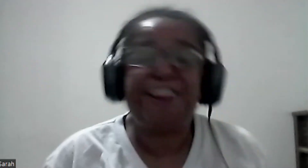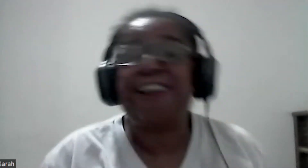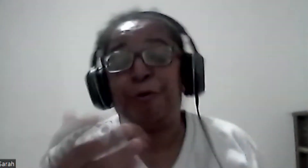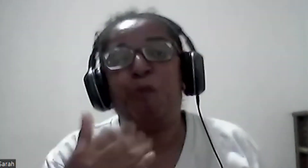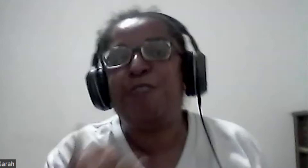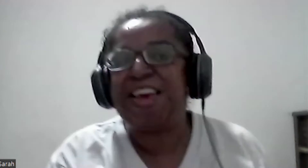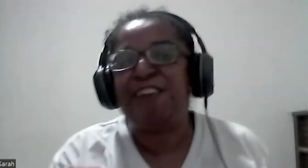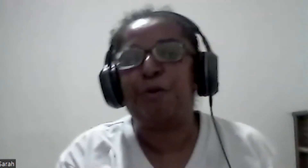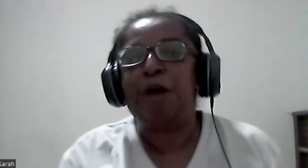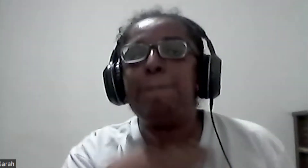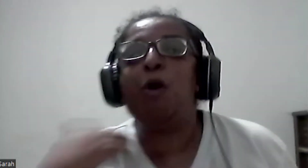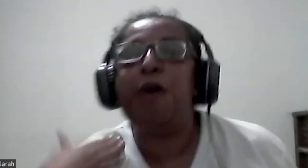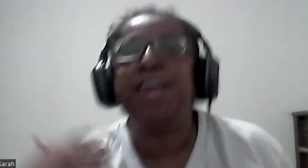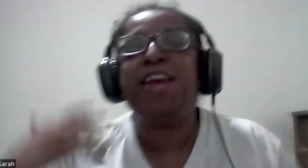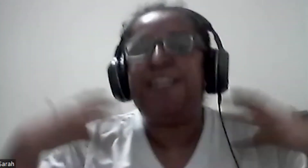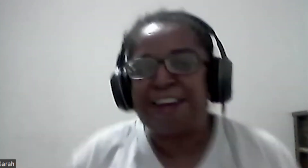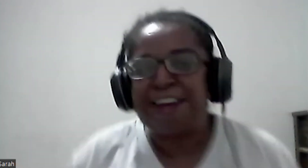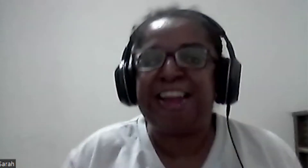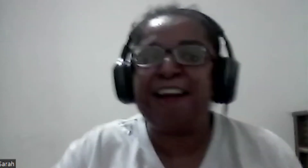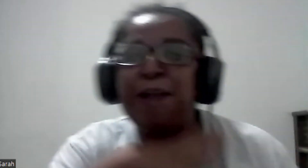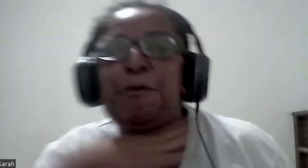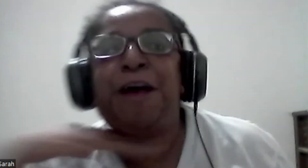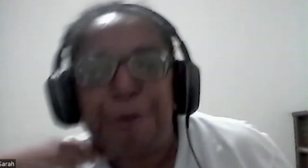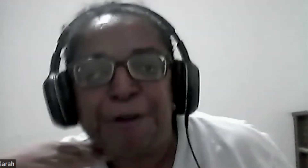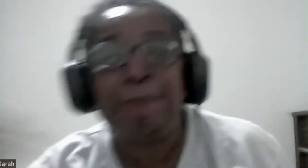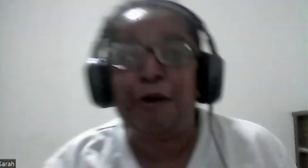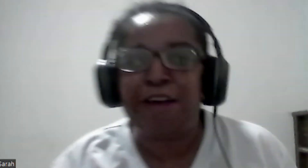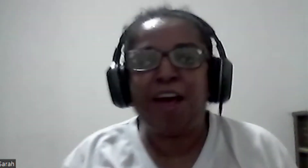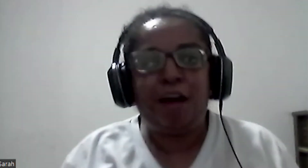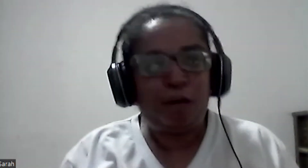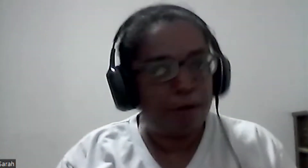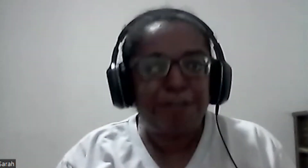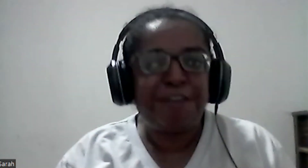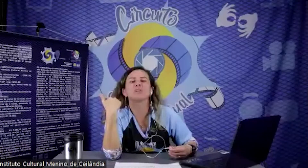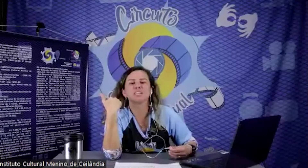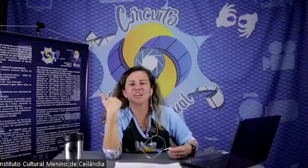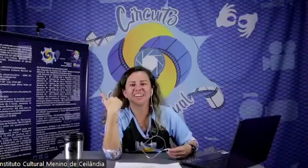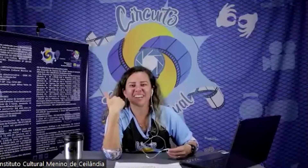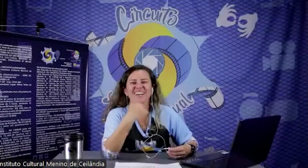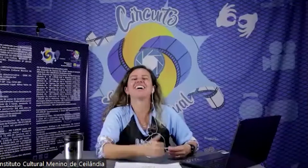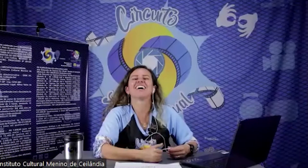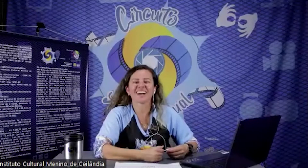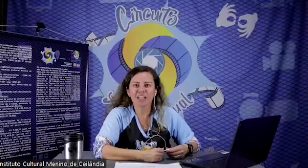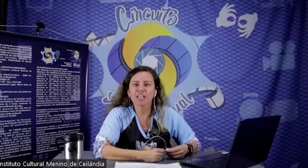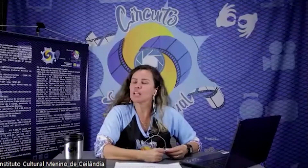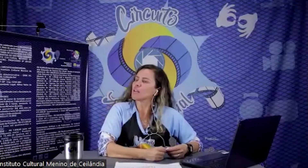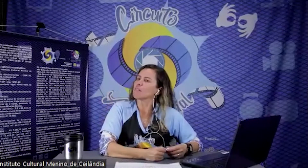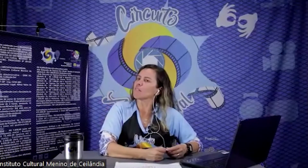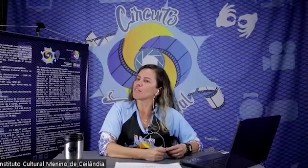Até o contexto. Morri de cansaço. Ele vai e volta, morre. Morreu aqui, morreu, tá? Muito cansado. E o